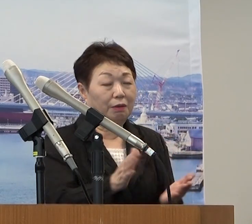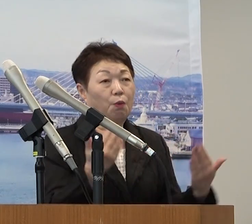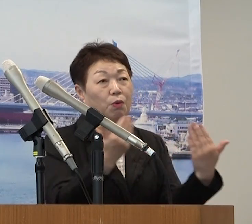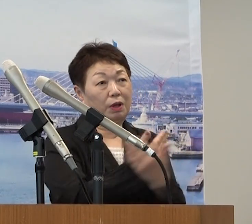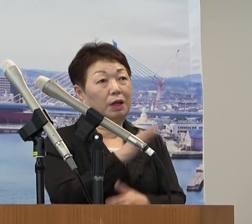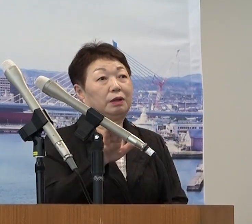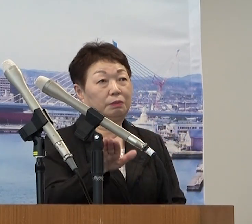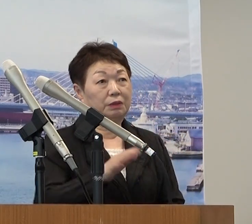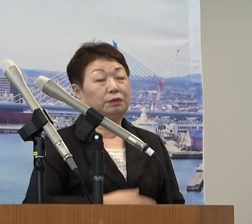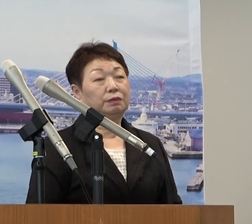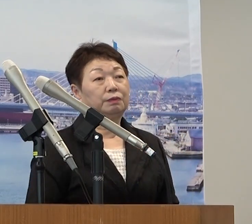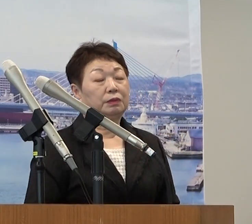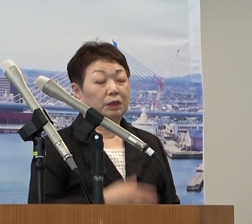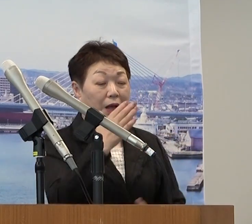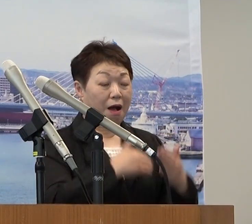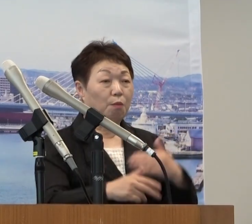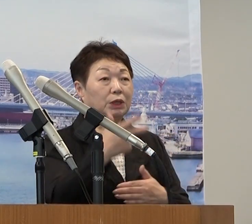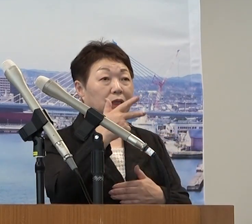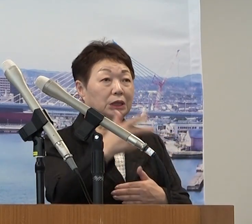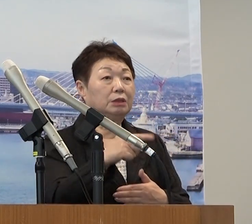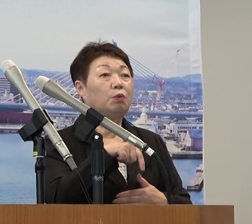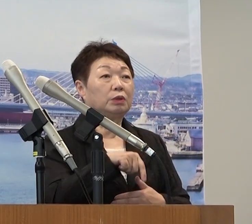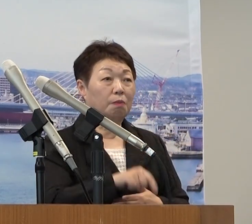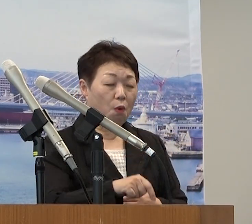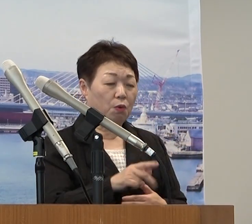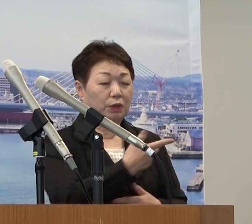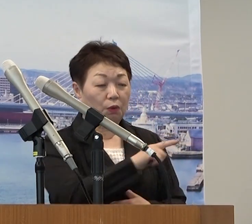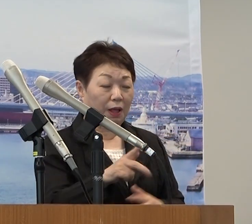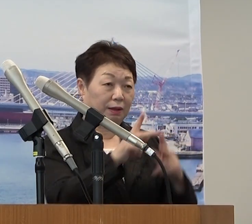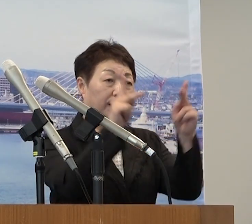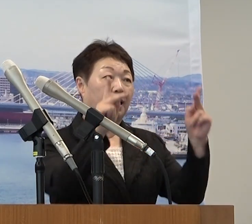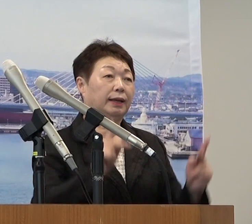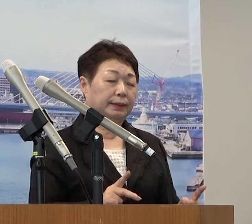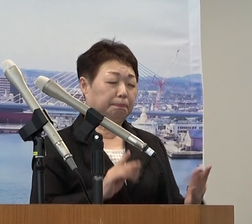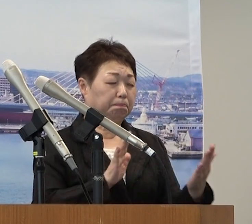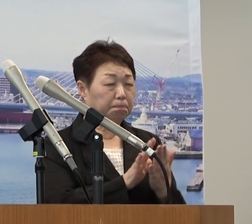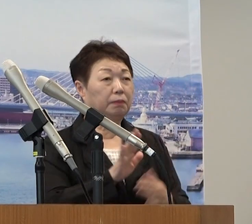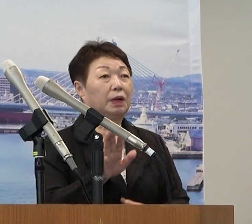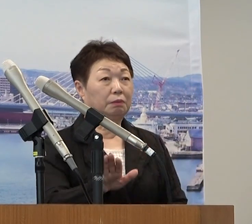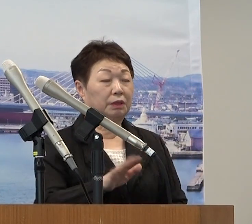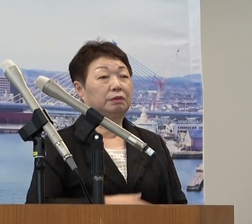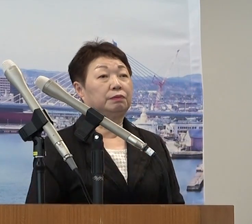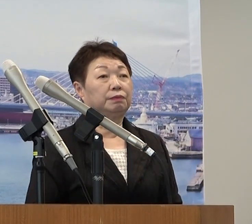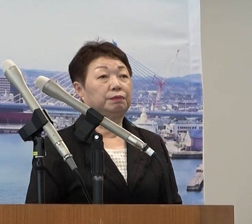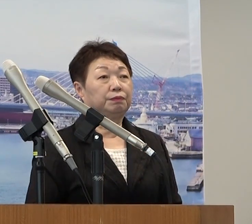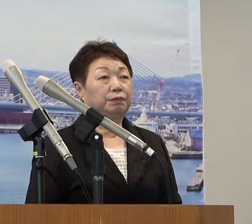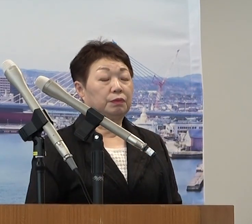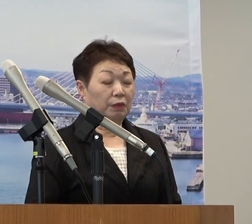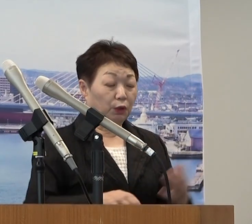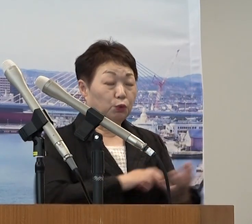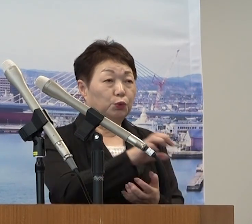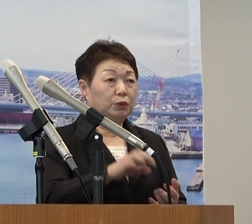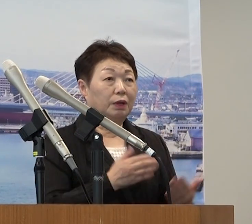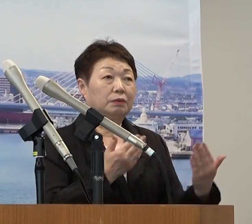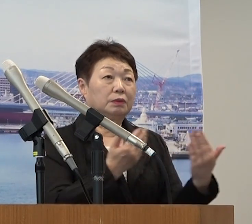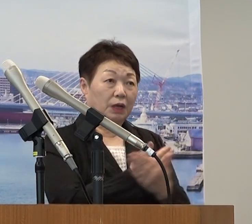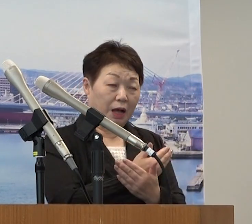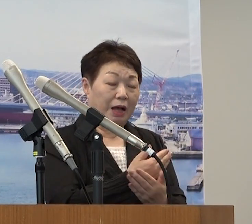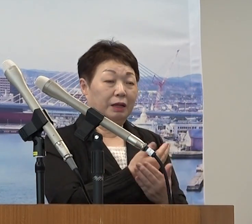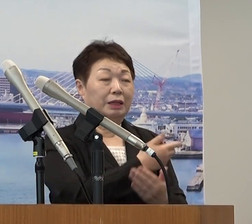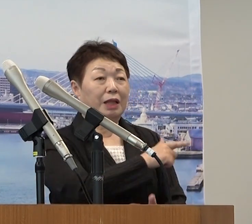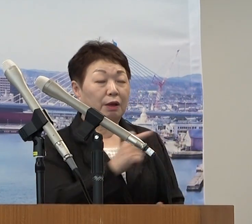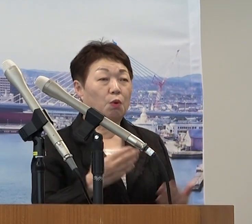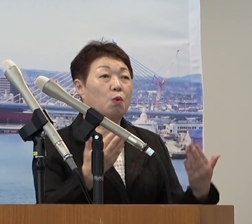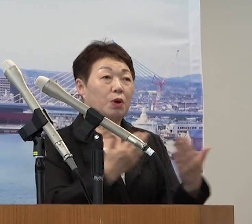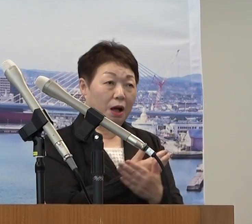、本市においてもさまざまな課題に直面しております。これらの複雑化多様化する行政